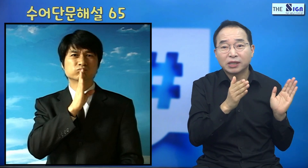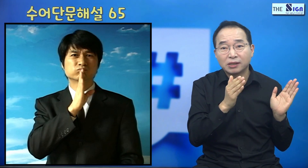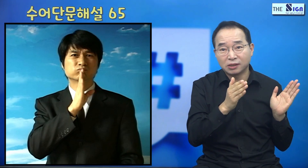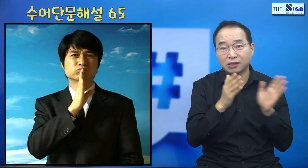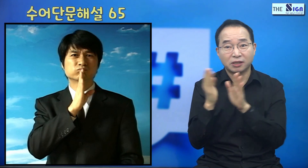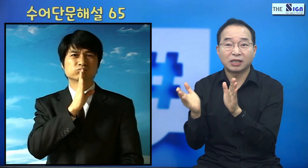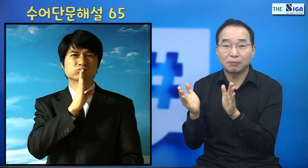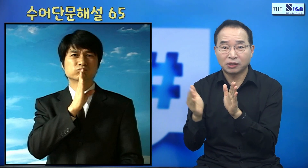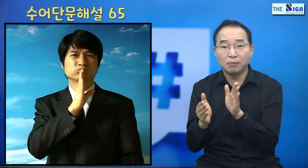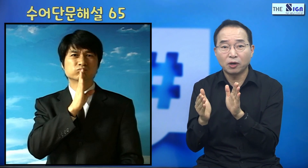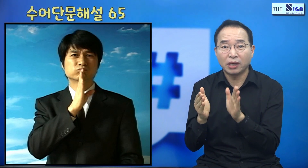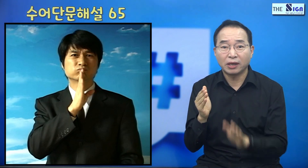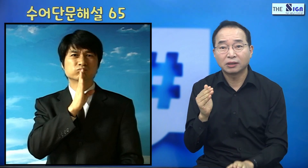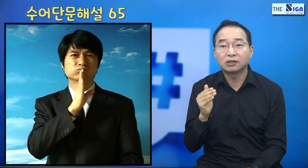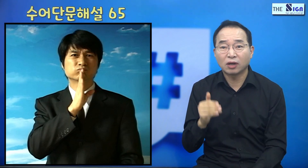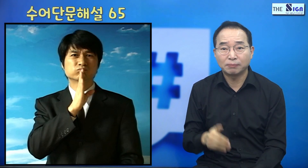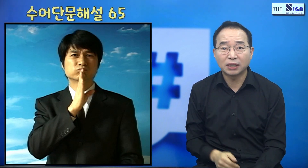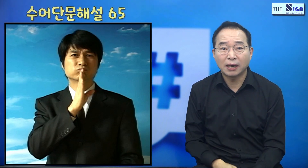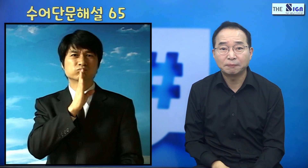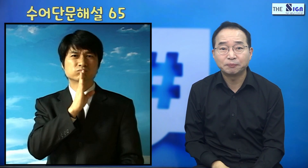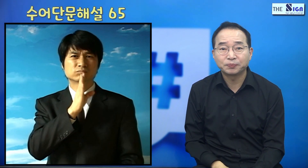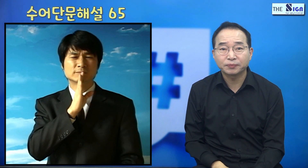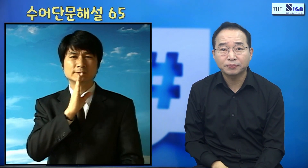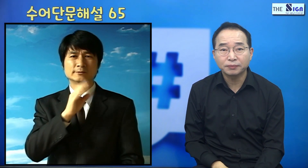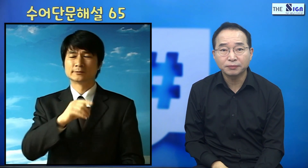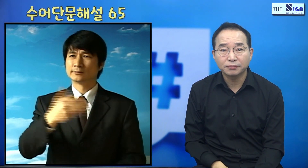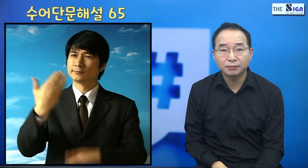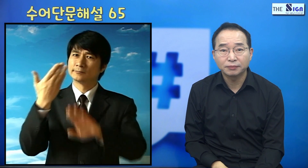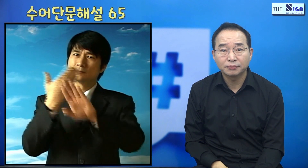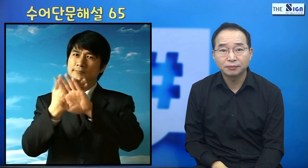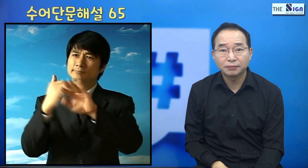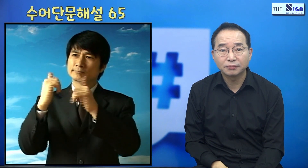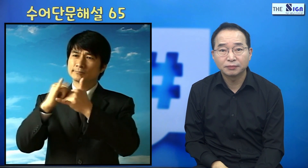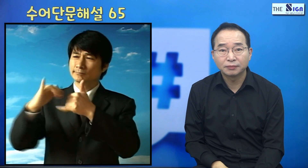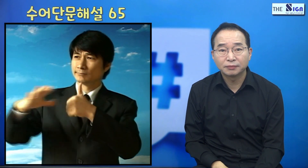왜 부자인지 이제 그 다음에 설명해 들어갑니다.